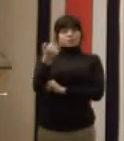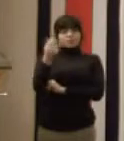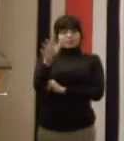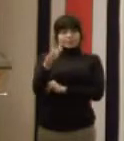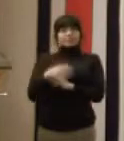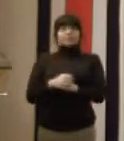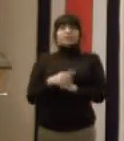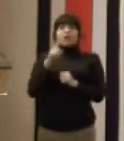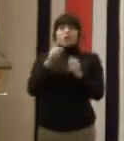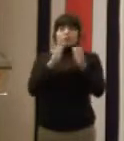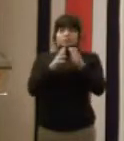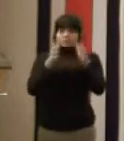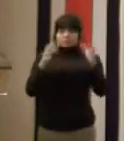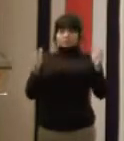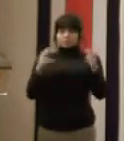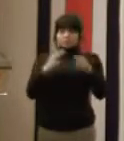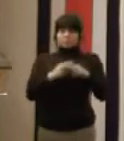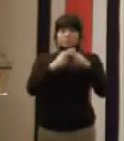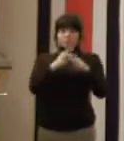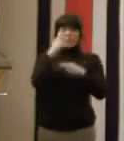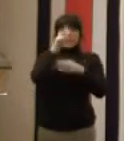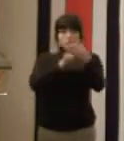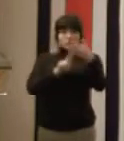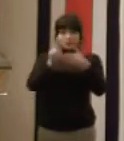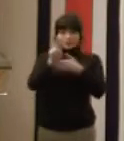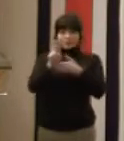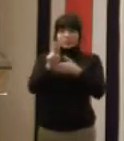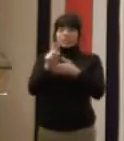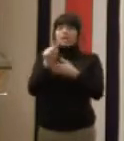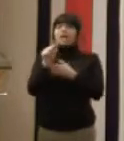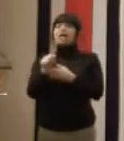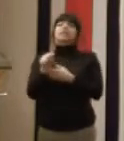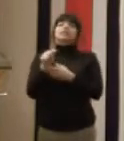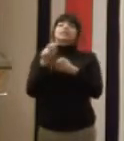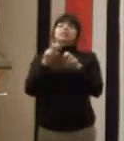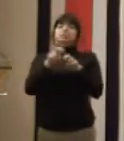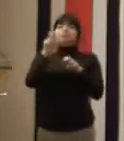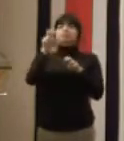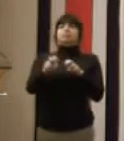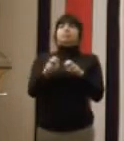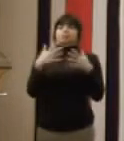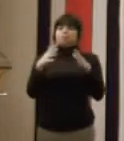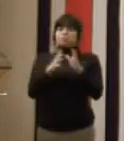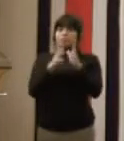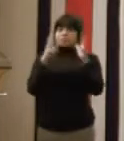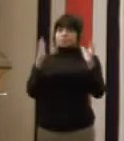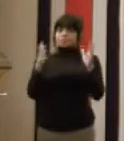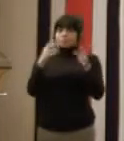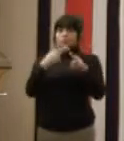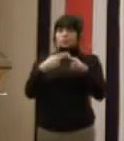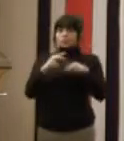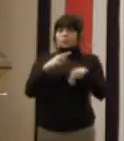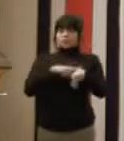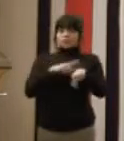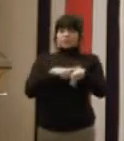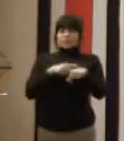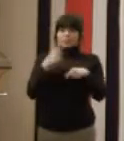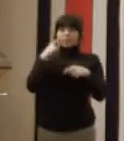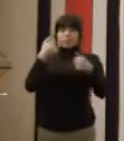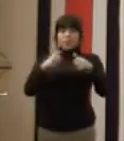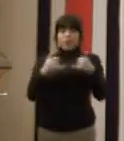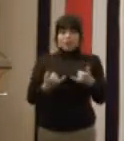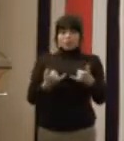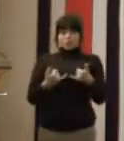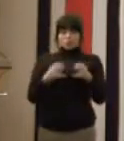un crecimiento de la asignación para las universidades, que es el salto más grande del periodo de vigencia del convenio